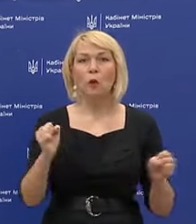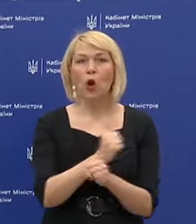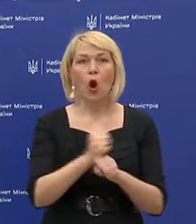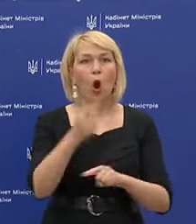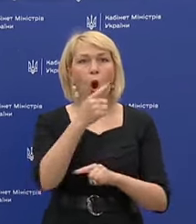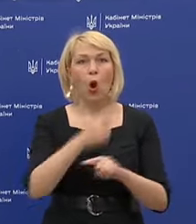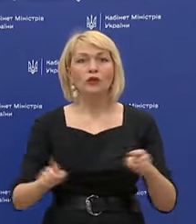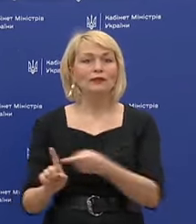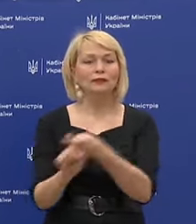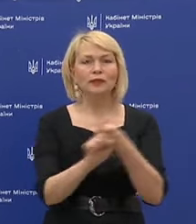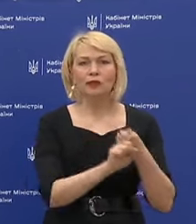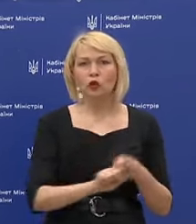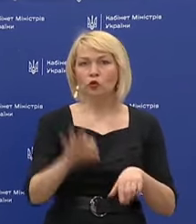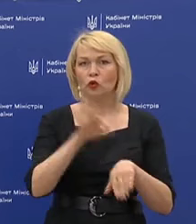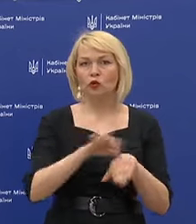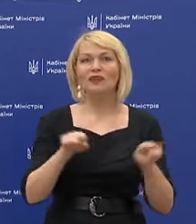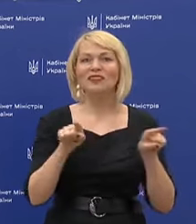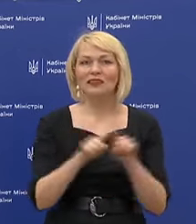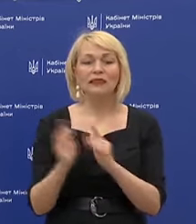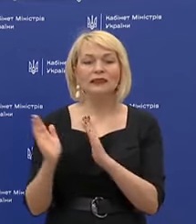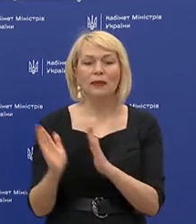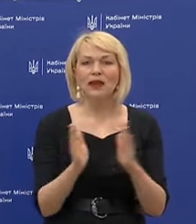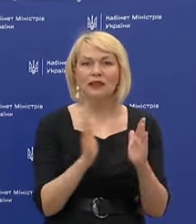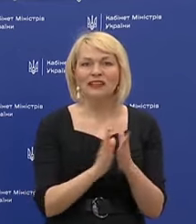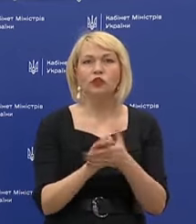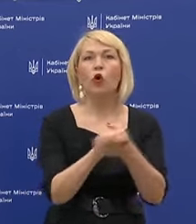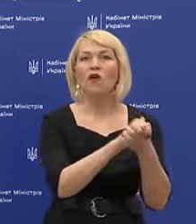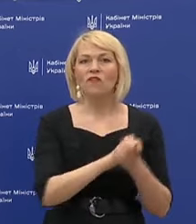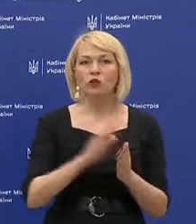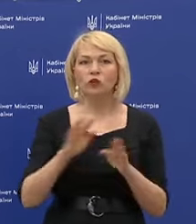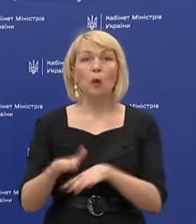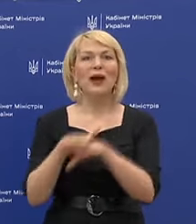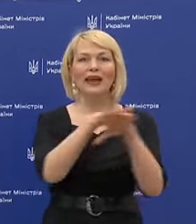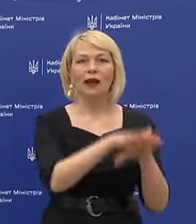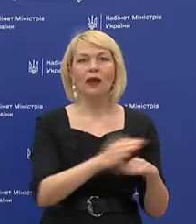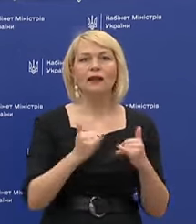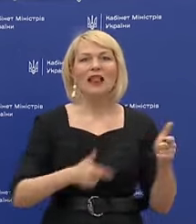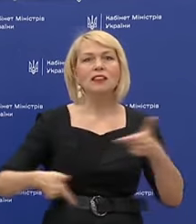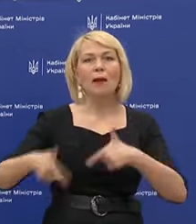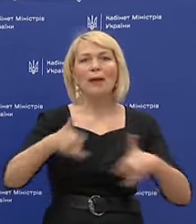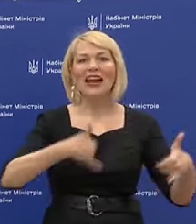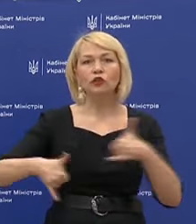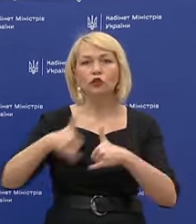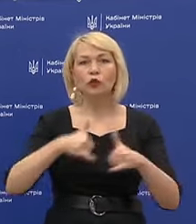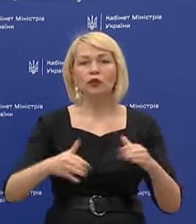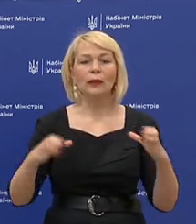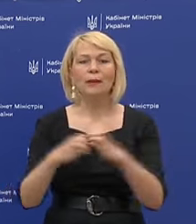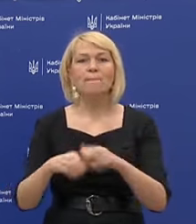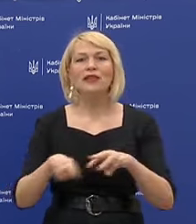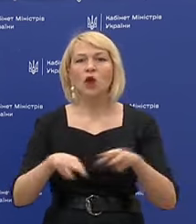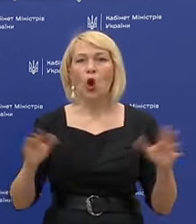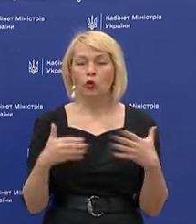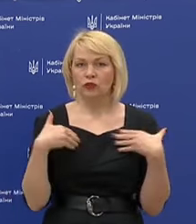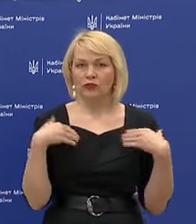гострою респіраторною хворобою, так званого стабілізаційного фонду, перераховані для лабораторних підрозділів Міністерства охорони